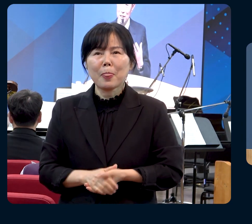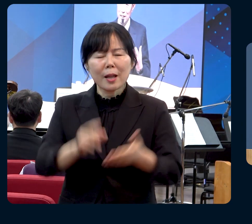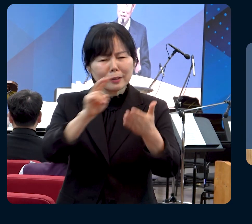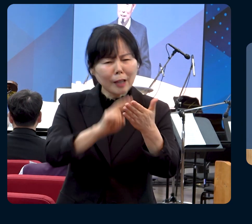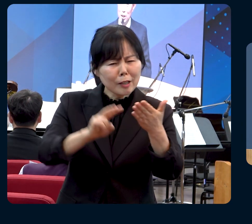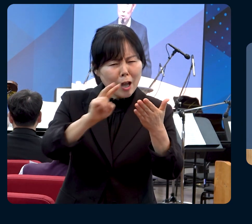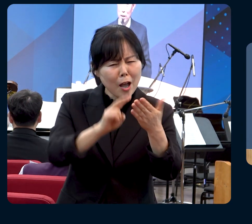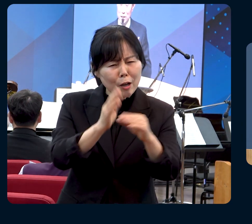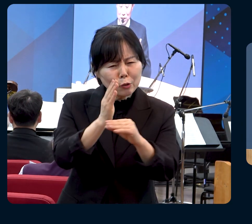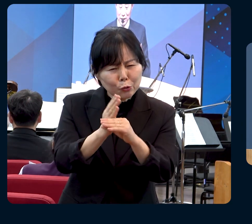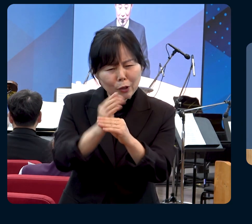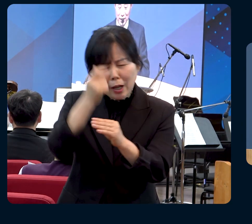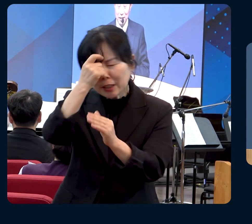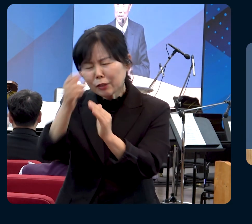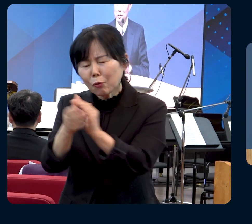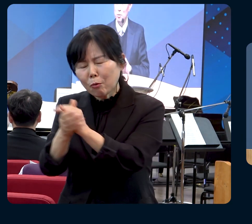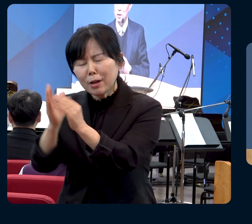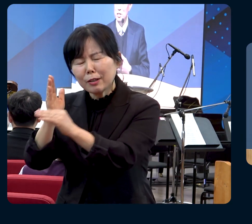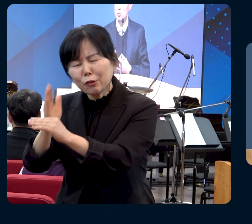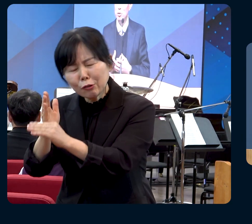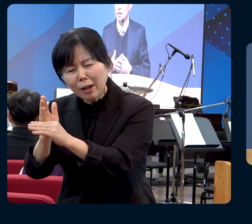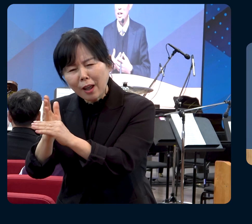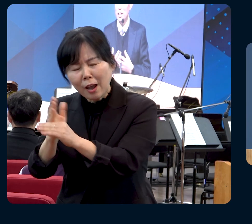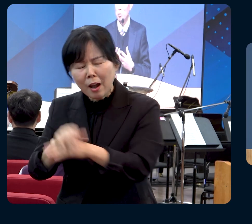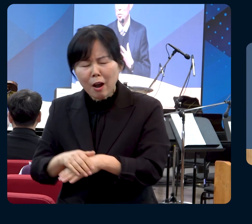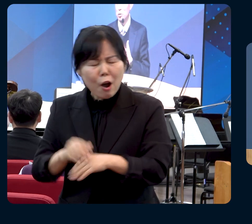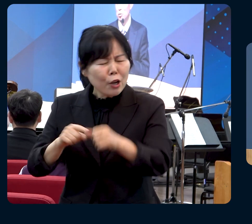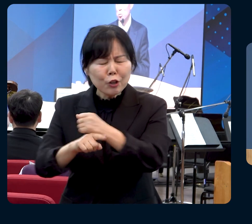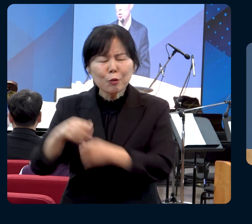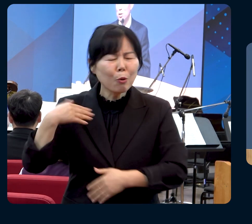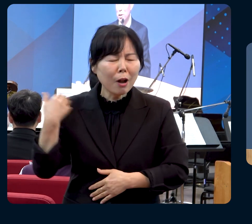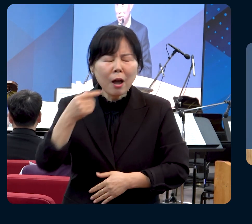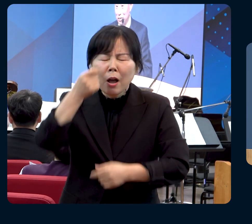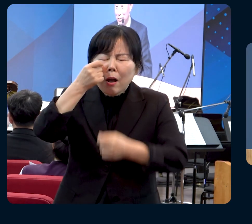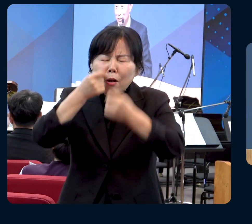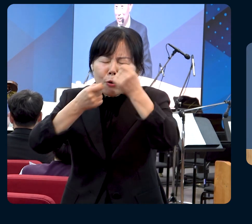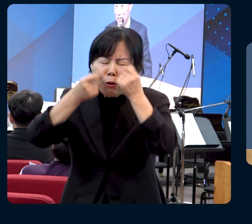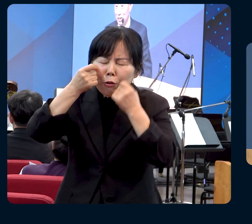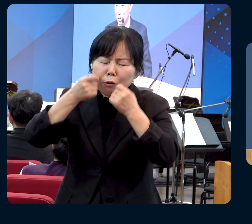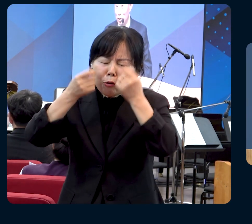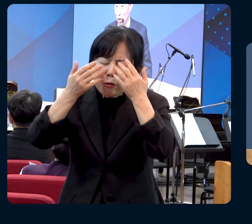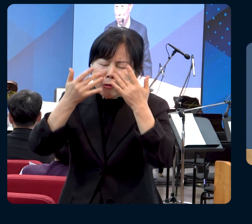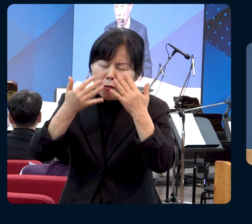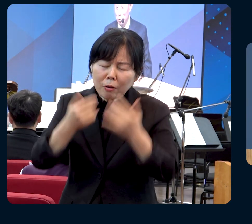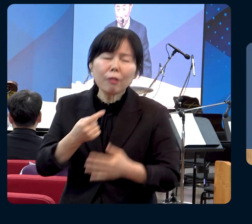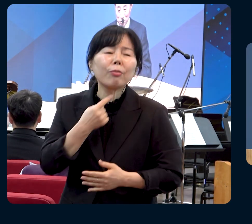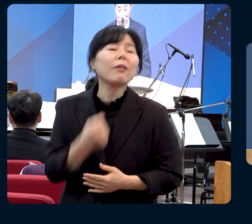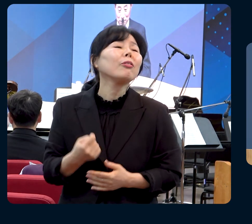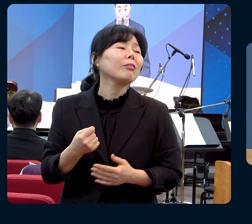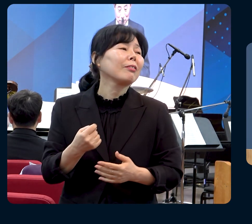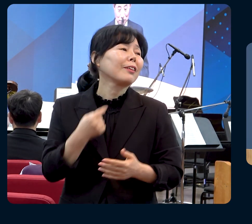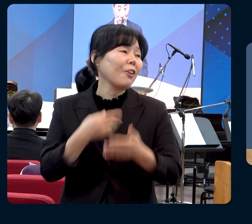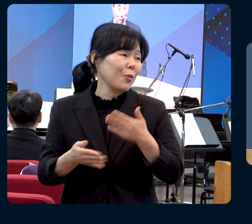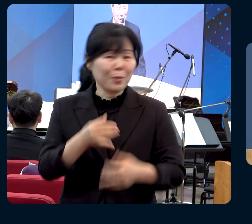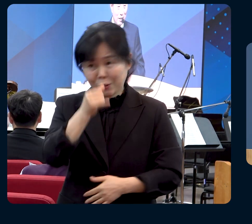찬양하던 시간, 기도하는 시간에 왠지 모르게 하염없는 눈물을 흘렸던 그런 경험들도